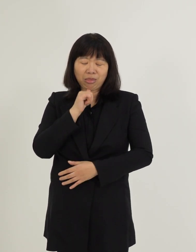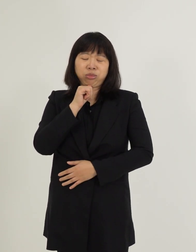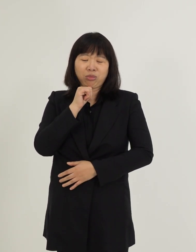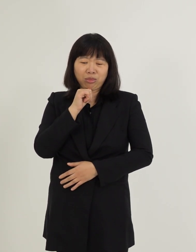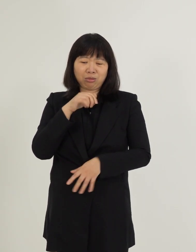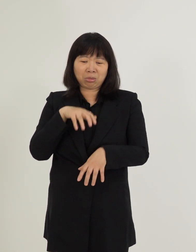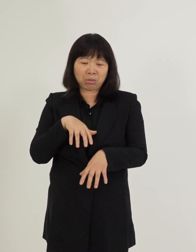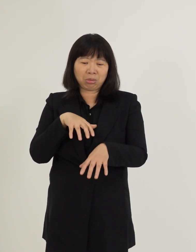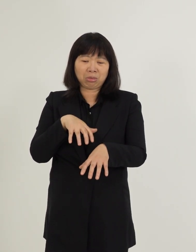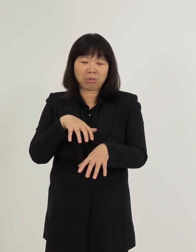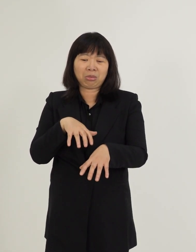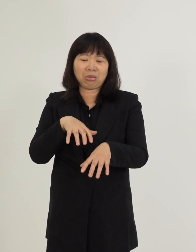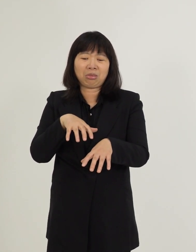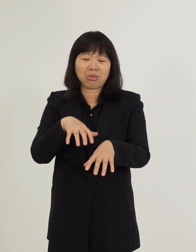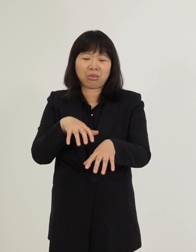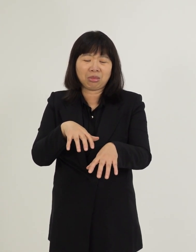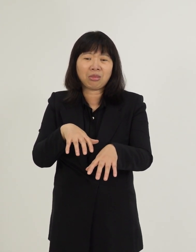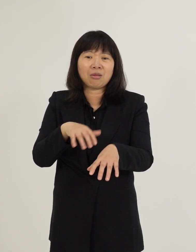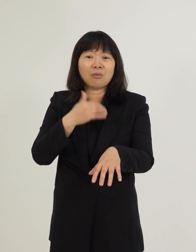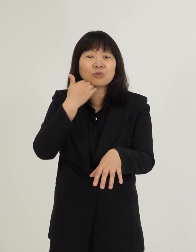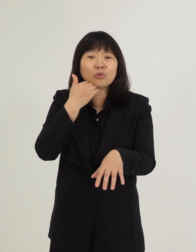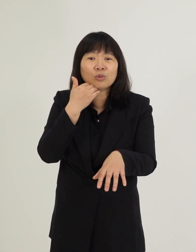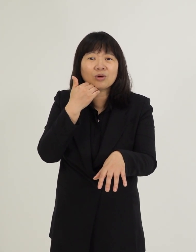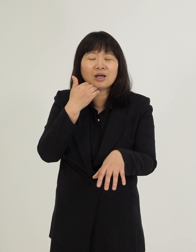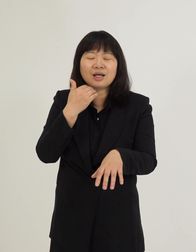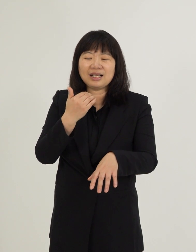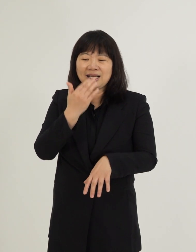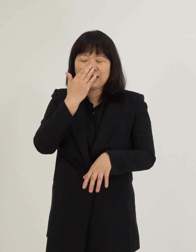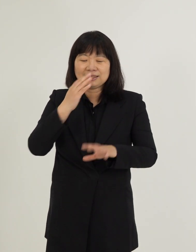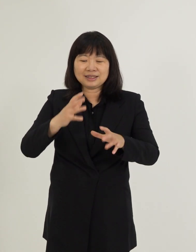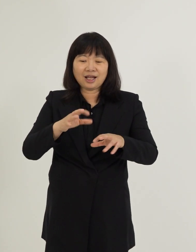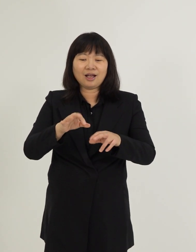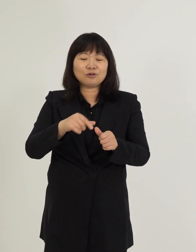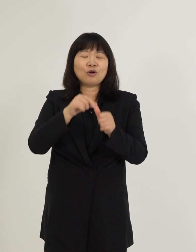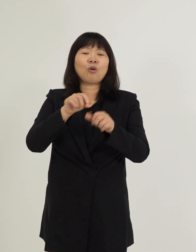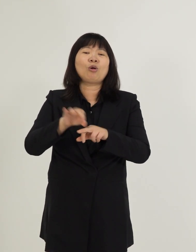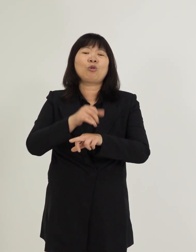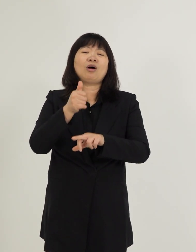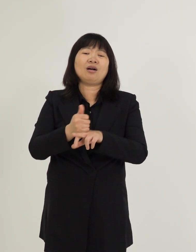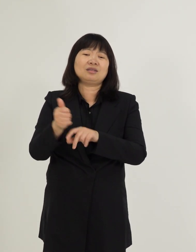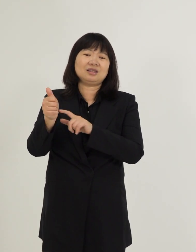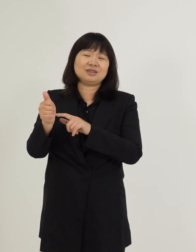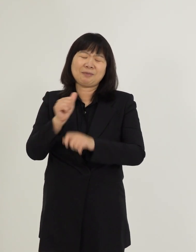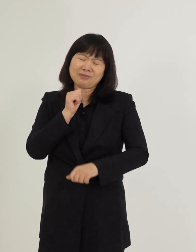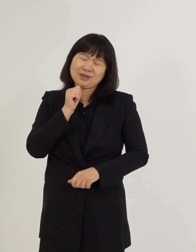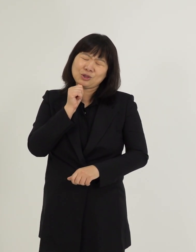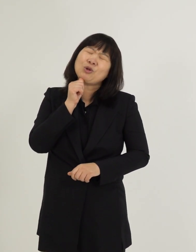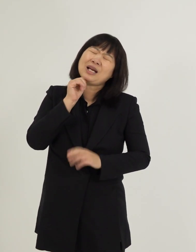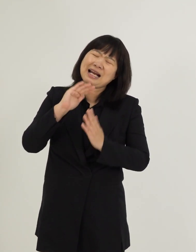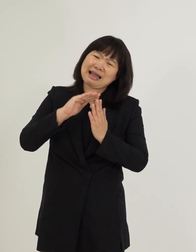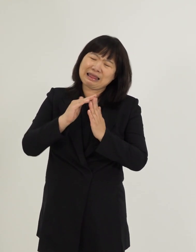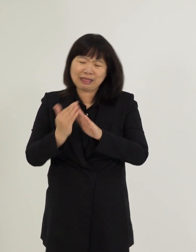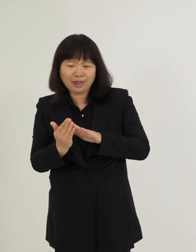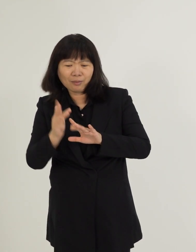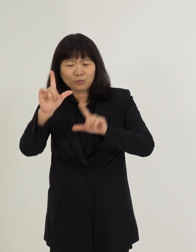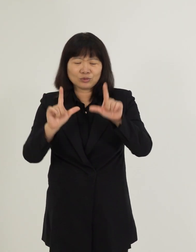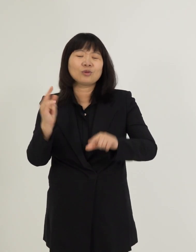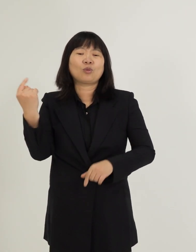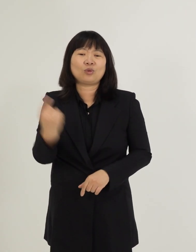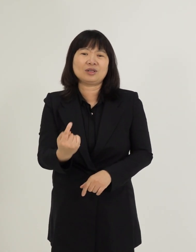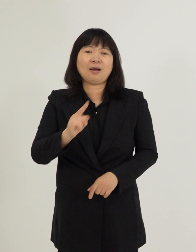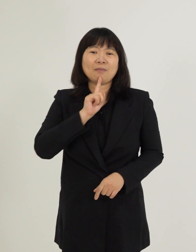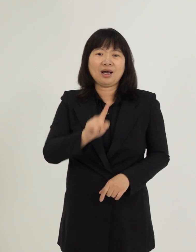말이에요. 누가? 이스라엘을 구원할 왕이. 그럼 이건 아니잖아요.